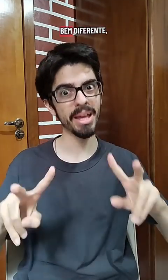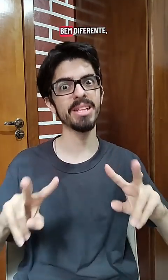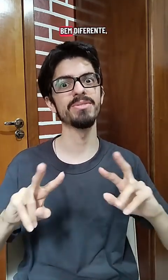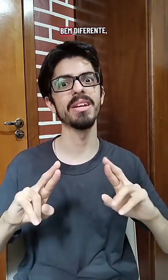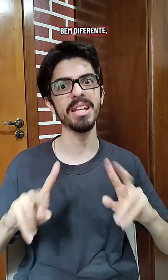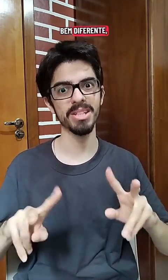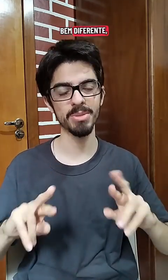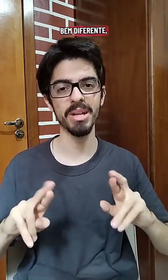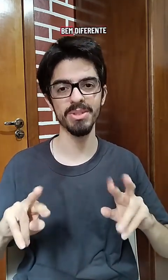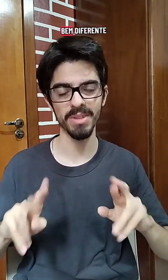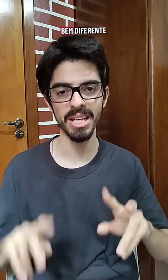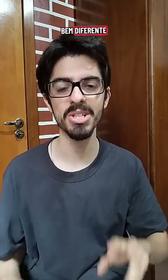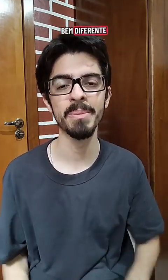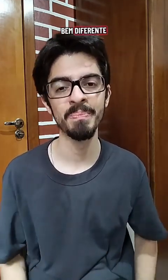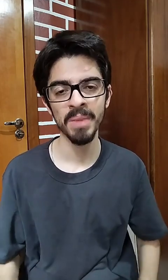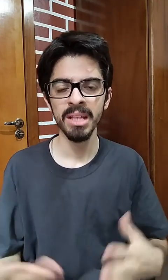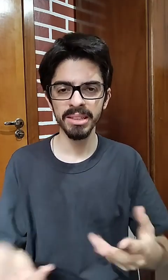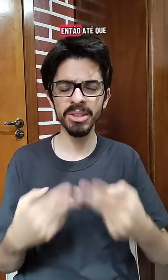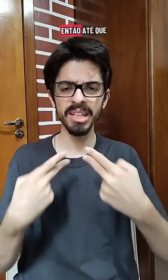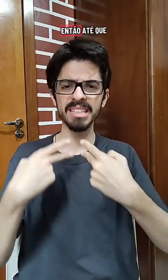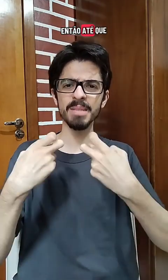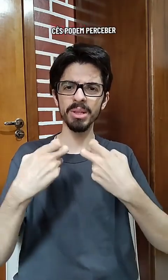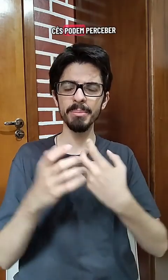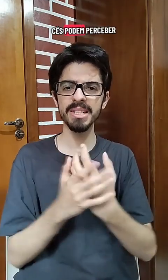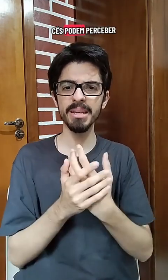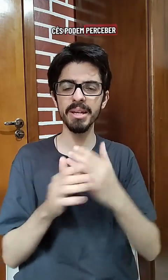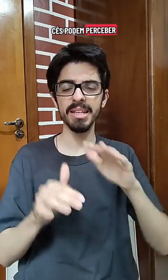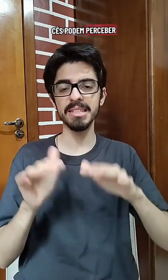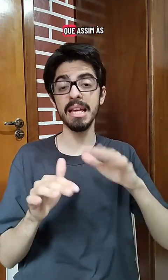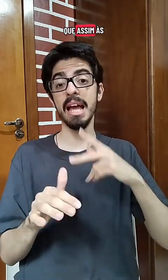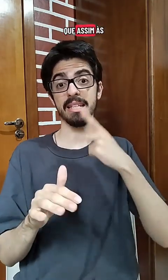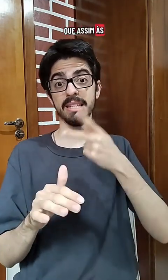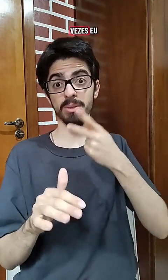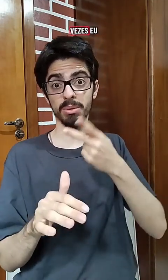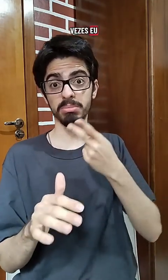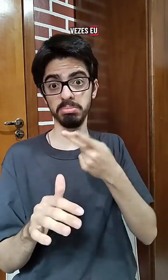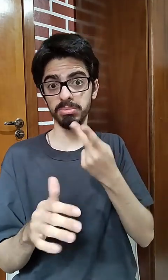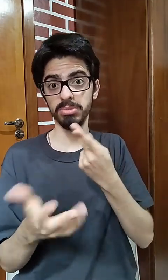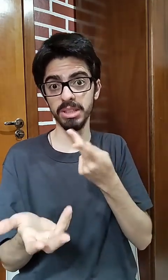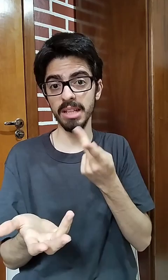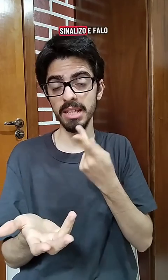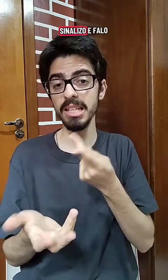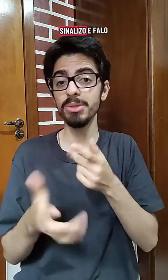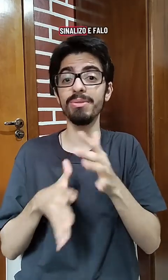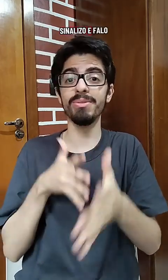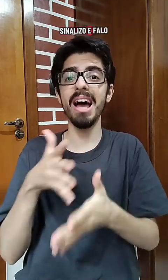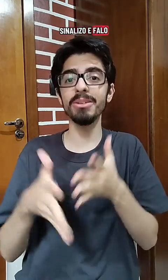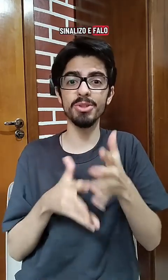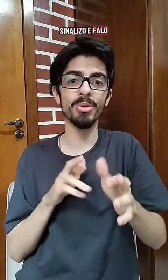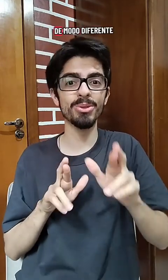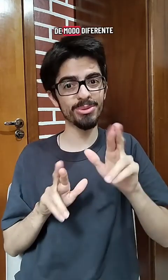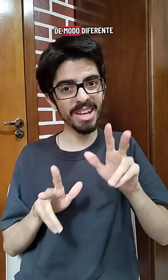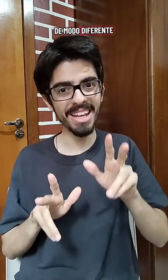bem diferente, bem diferente. Tanto até que vocês podem perceber que, assim, às vezes eu sinalizo e falo de um modo